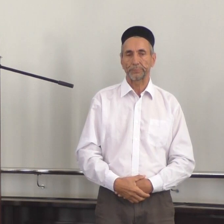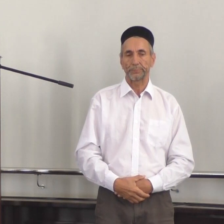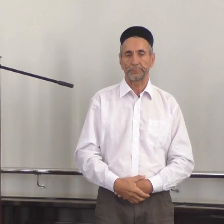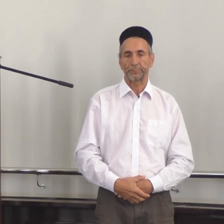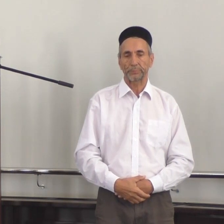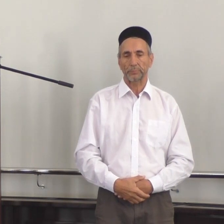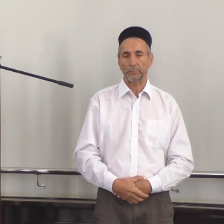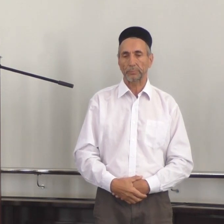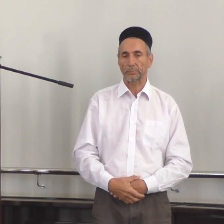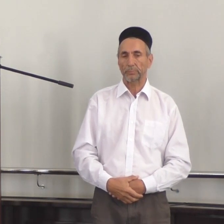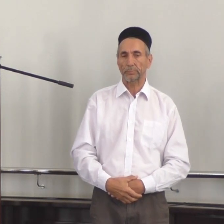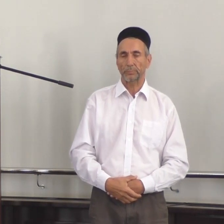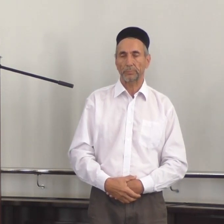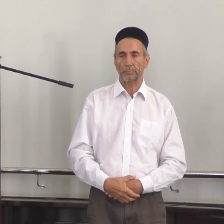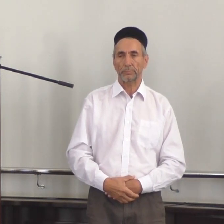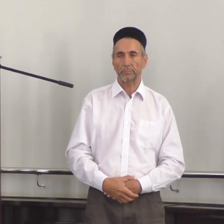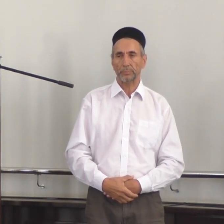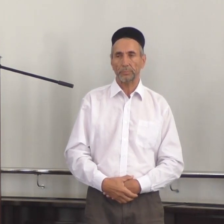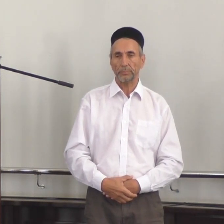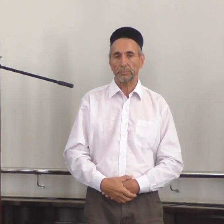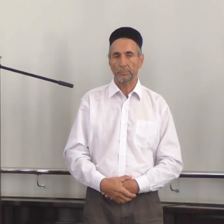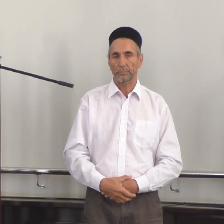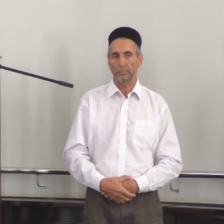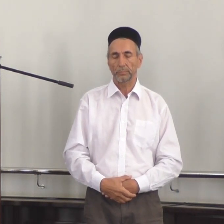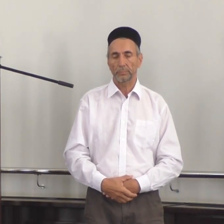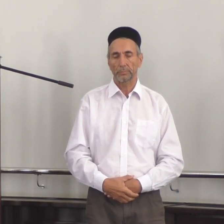وَنَقْصٍ مِنَ الْأَمْوَالِ وَالْأَنْفُسِ وَالثَّمَرَاتِ وَبَشِّرِ